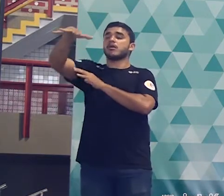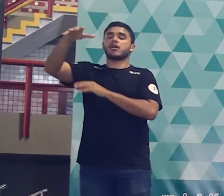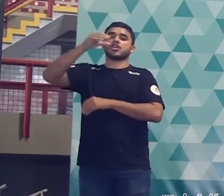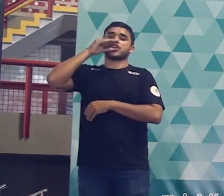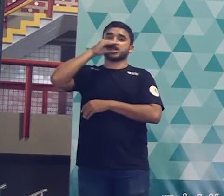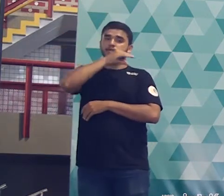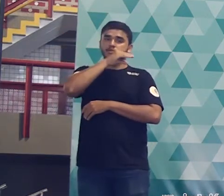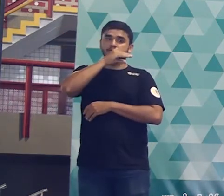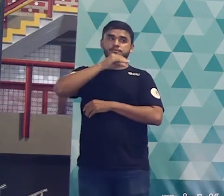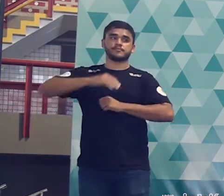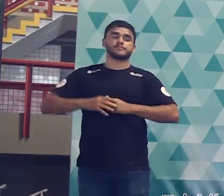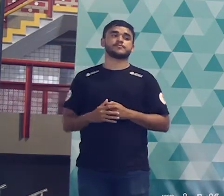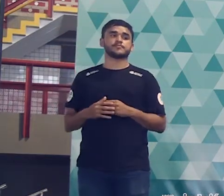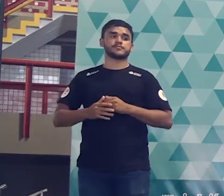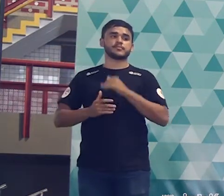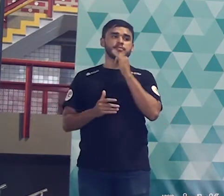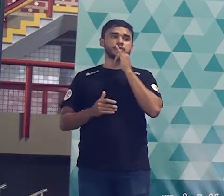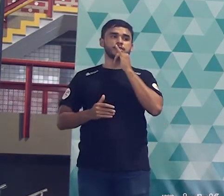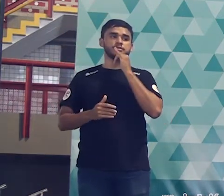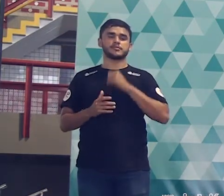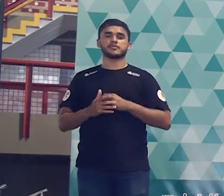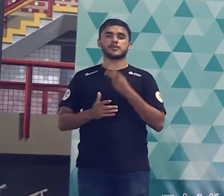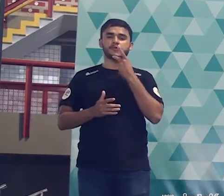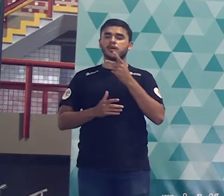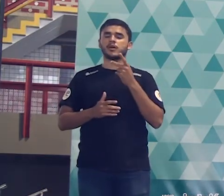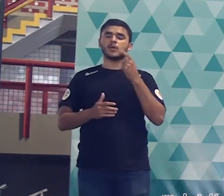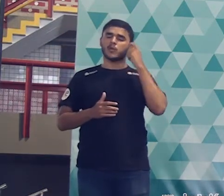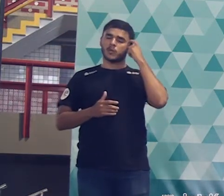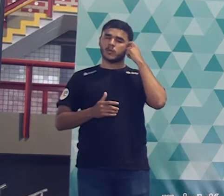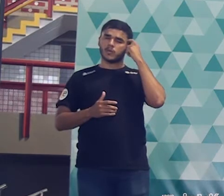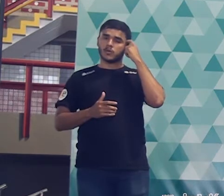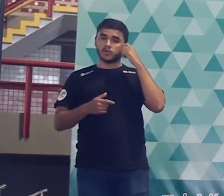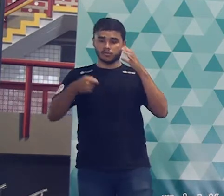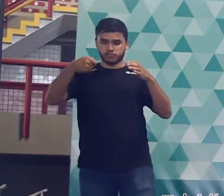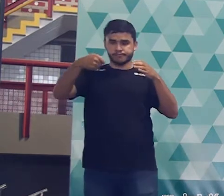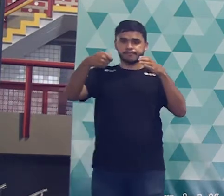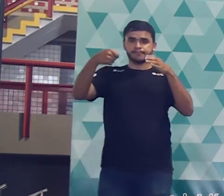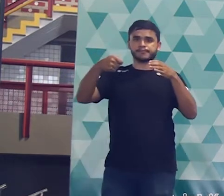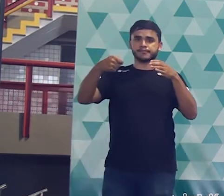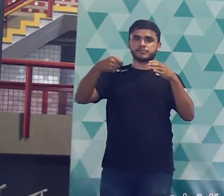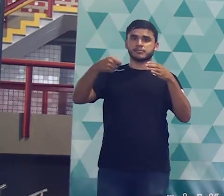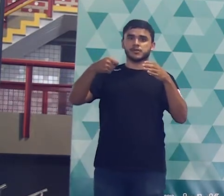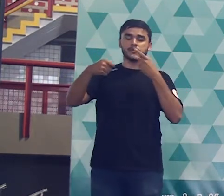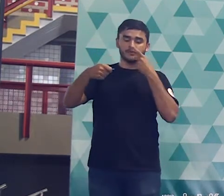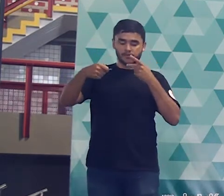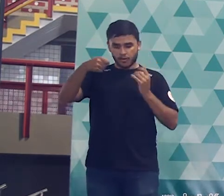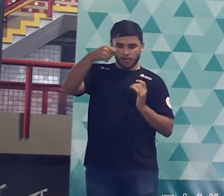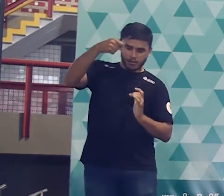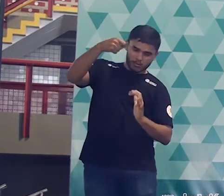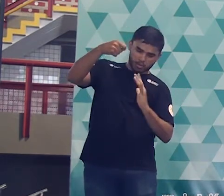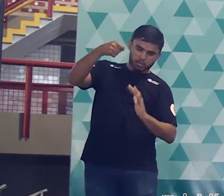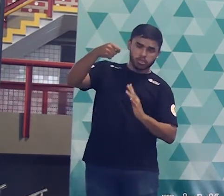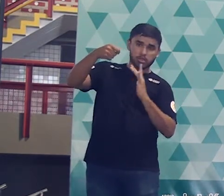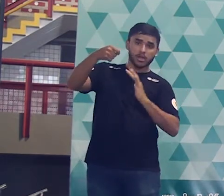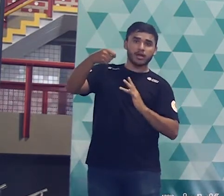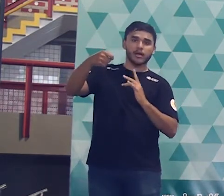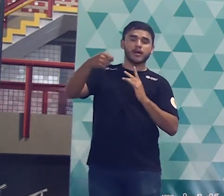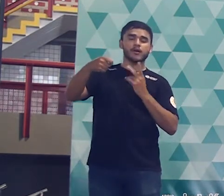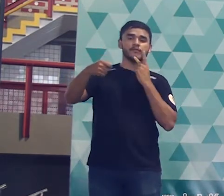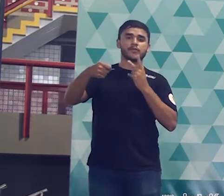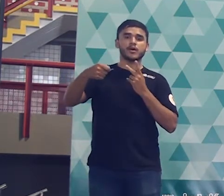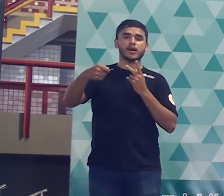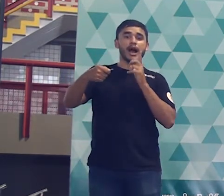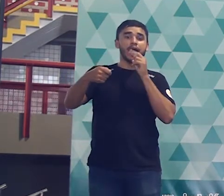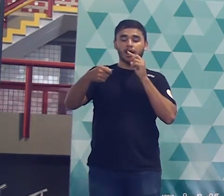Exemplo, todo mundo aqui já viu uma chaleira, quando se coloca ela em contato com a chama do fogão. Todo mundo já viu que a